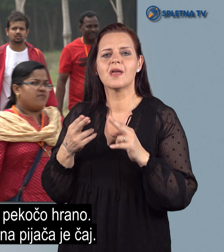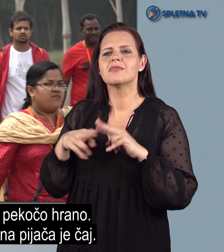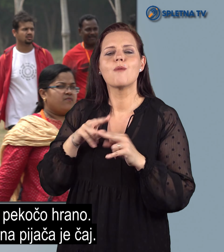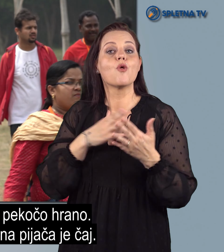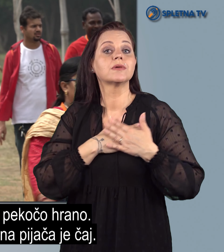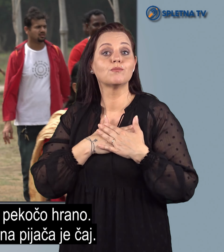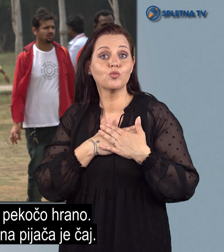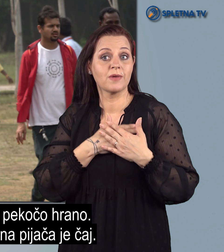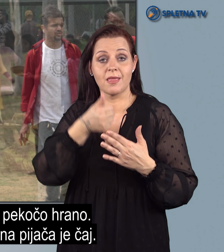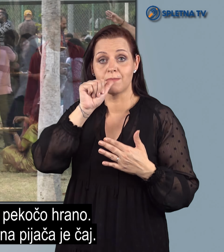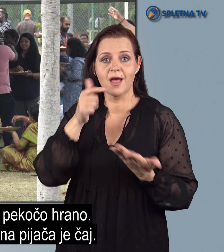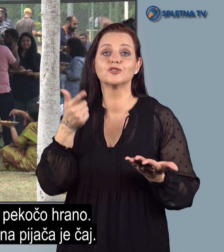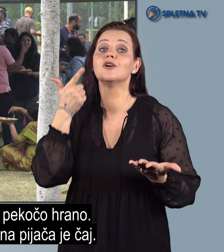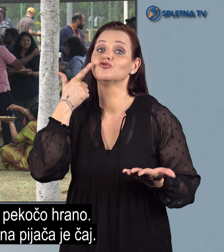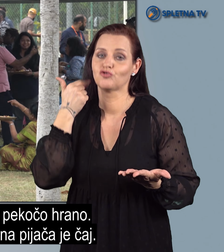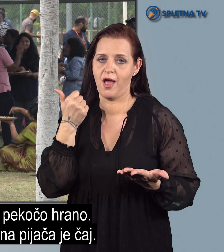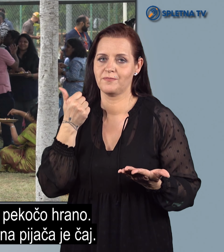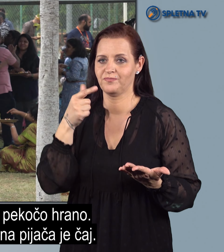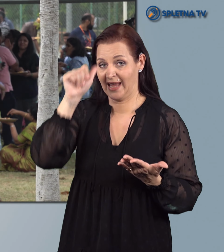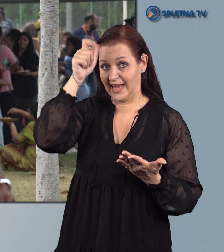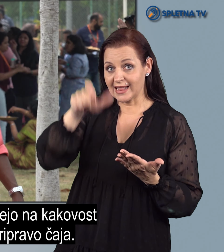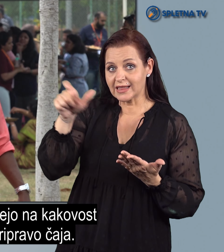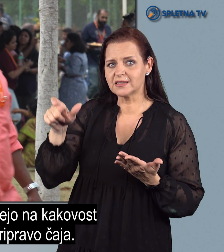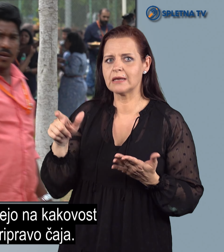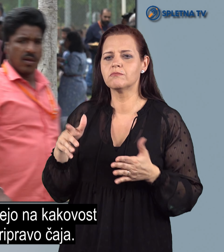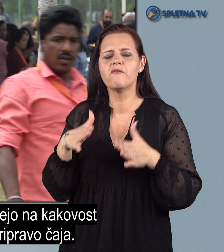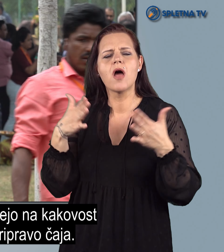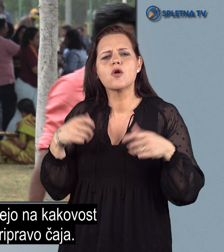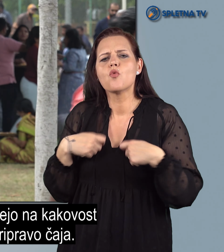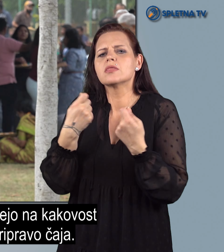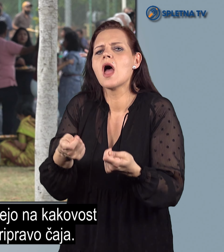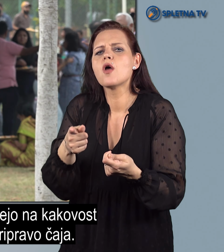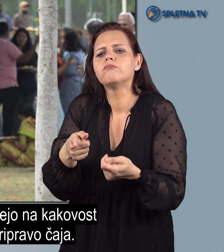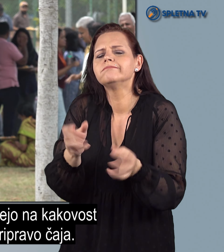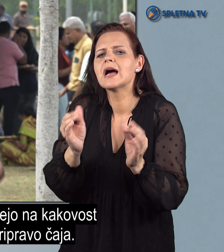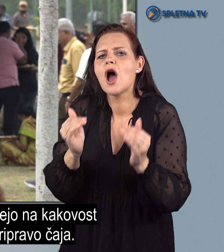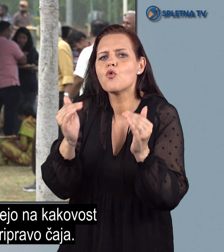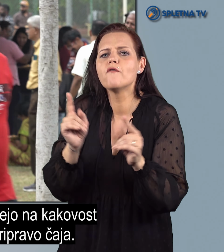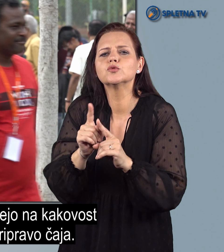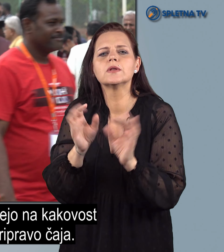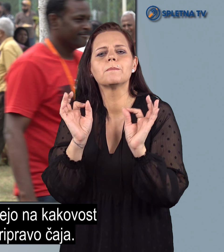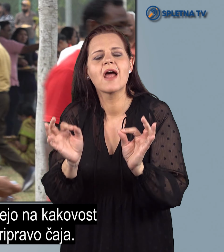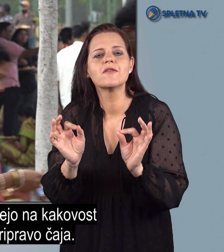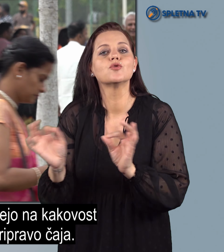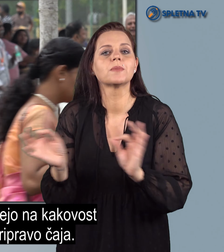Najbolj priljubljena pijača je čaj. Indijci veliko dajejo na kakovost in pravilno pripravo